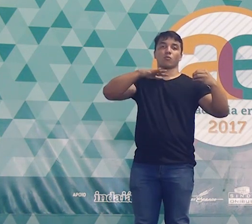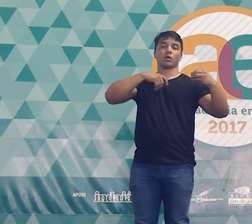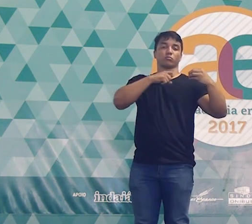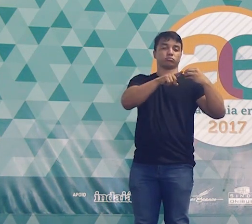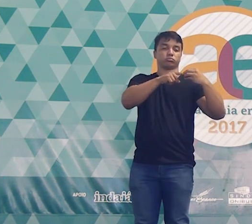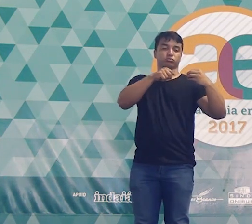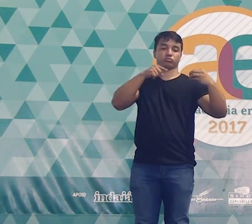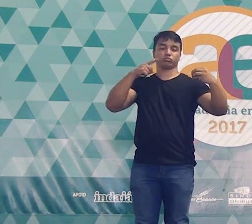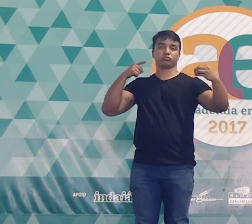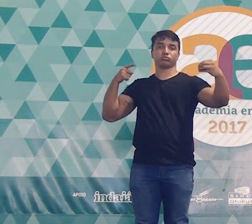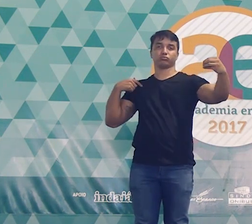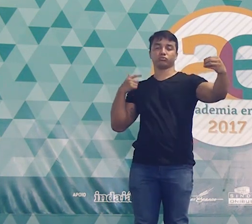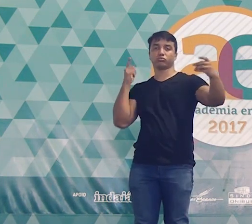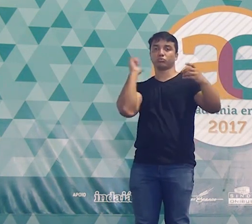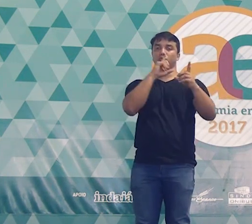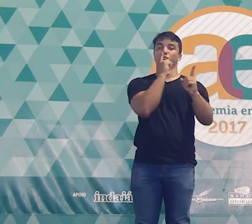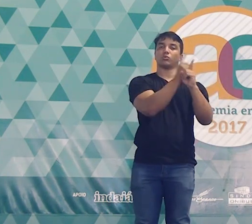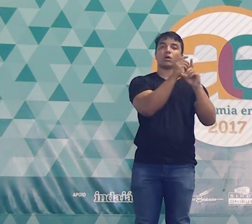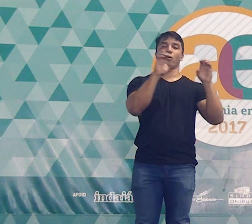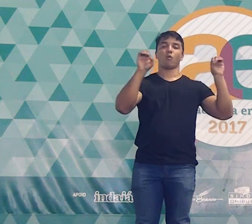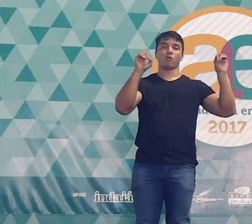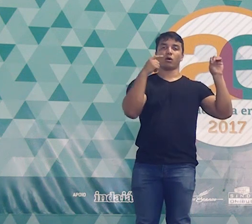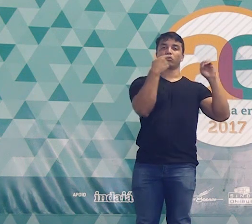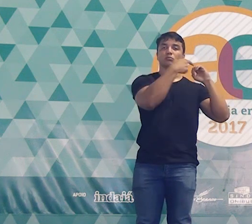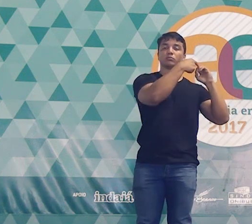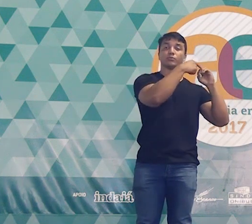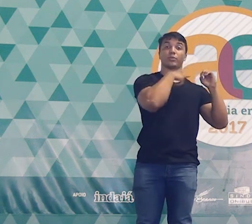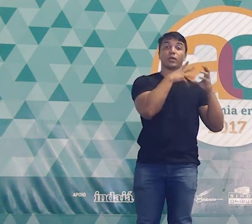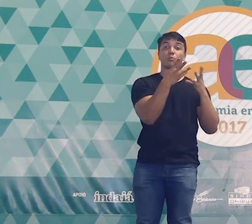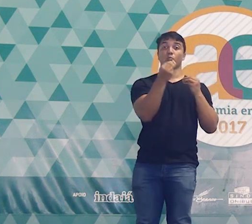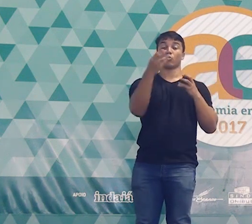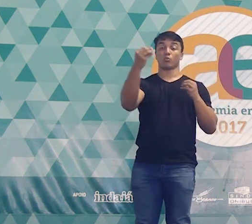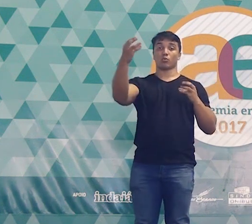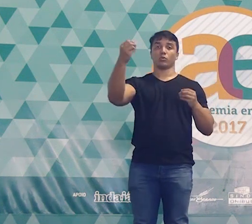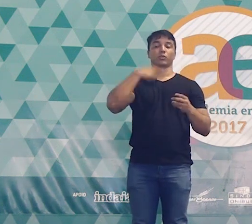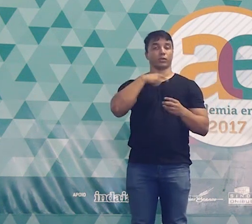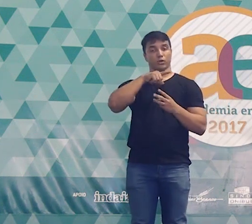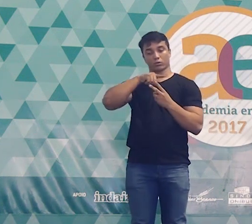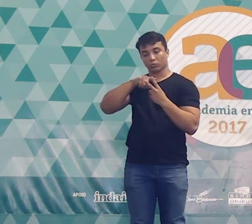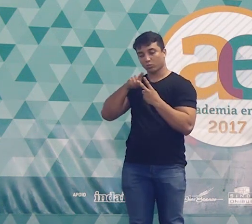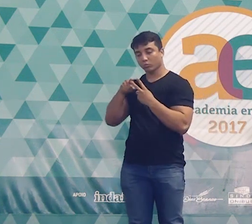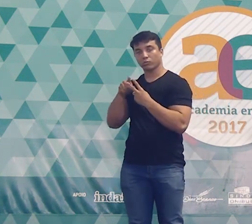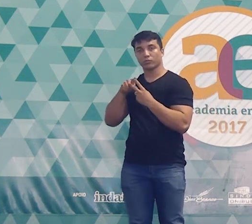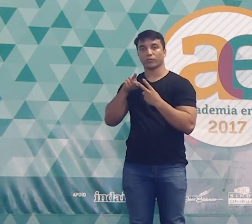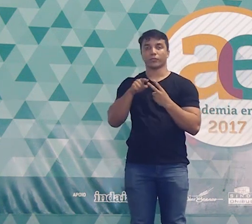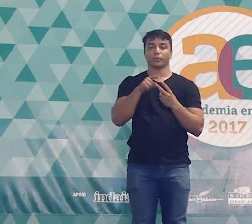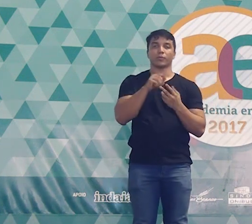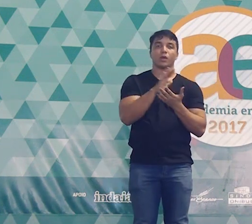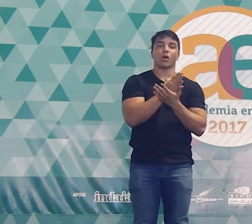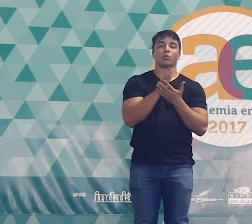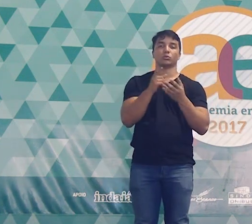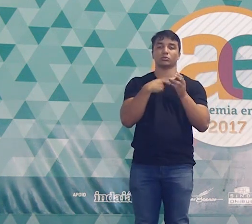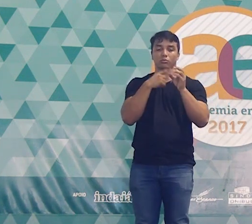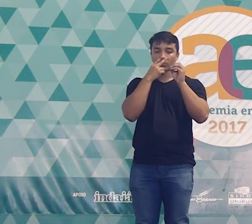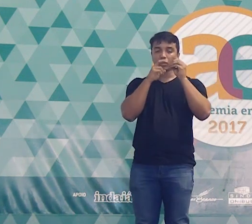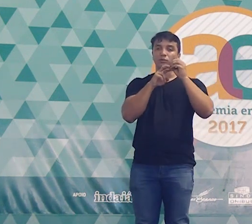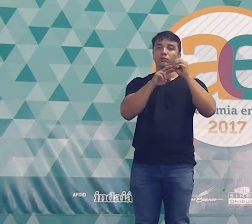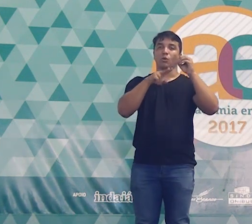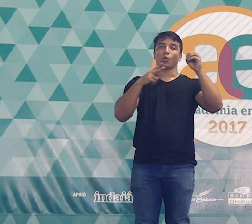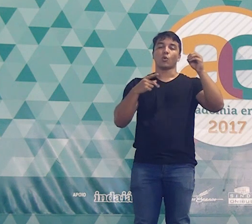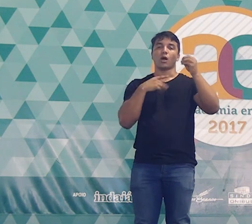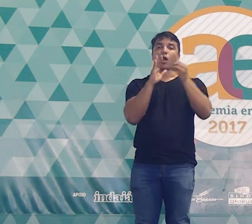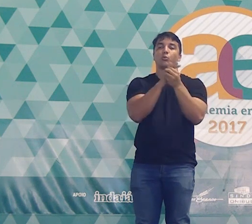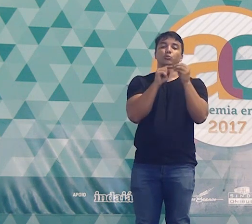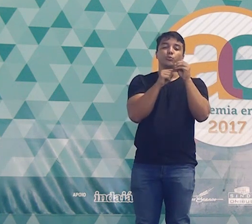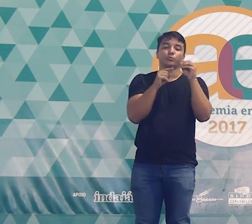fazer a propulsão para encontrar o óvulo. Muitos espermatozoides têm 2 caudas, tem cauda pequena demais, grande demais. Isso é o que?